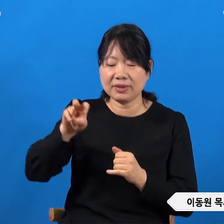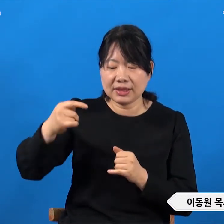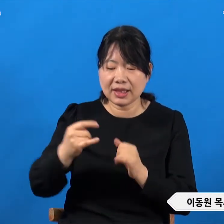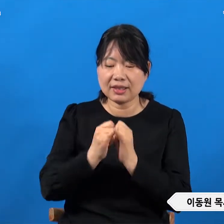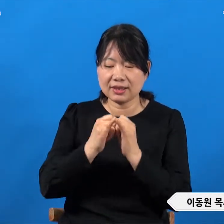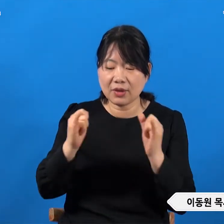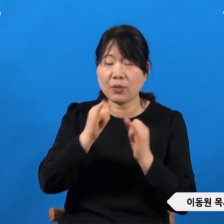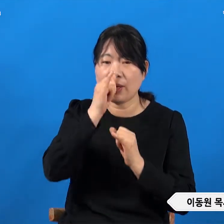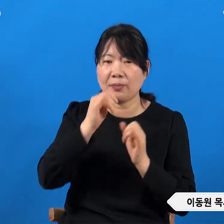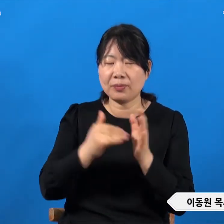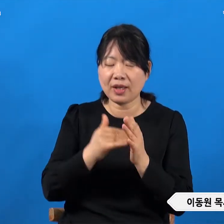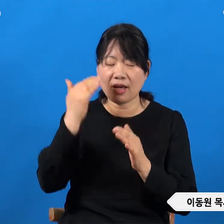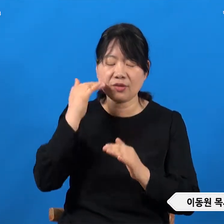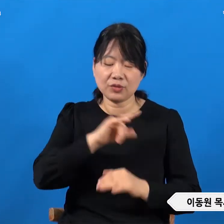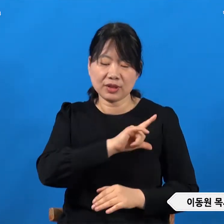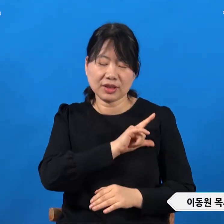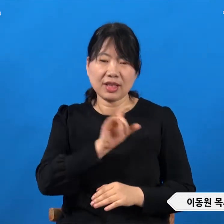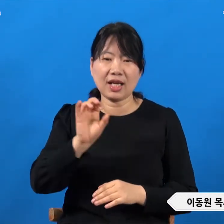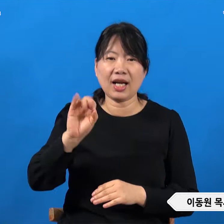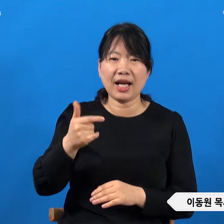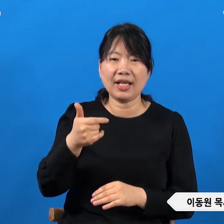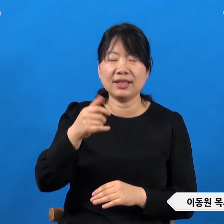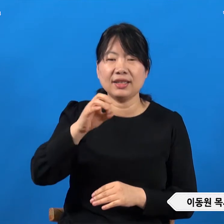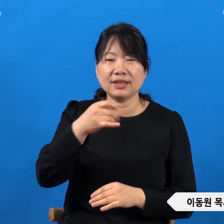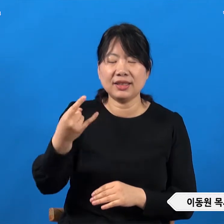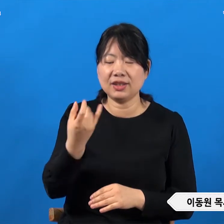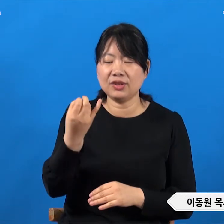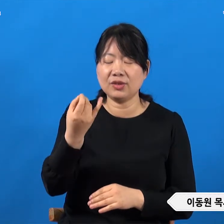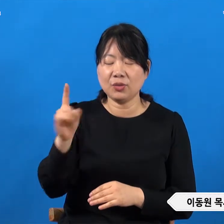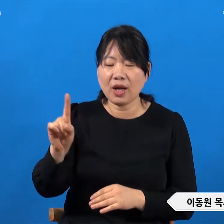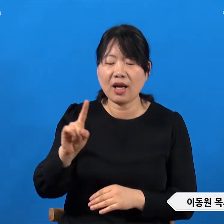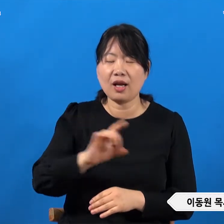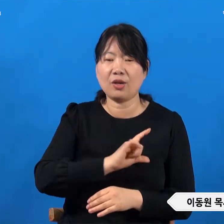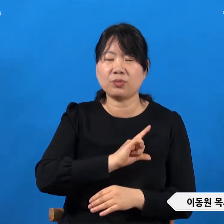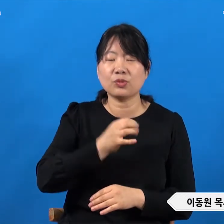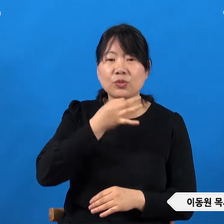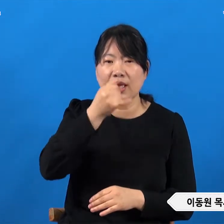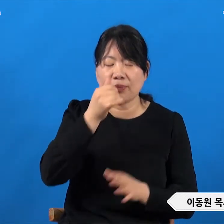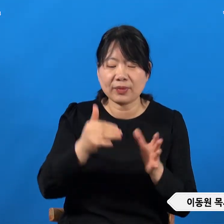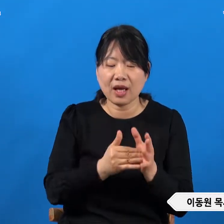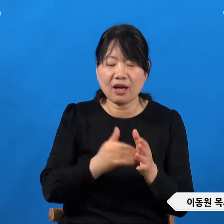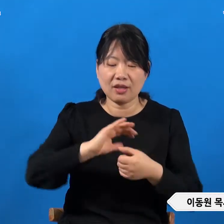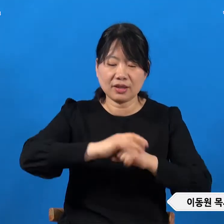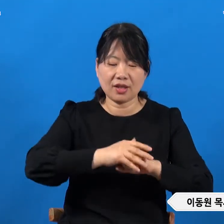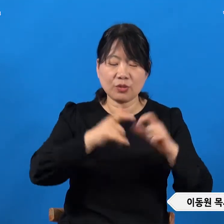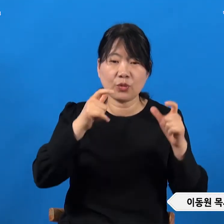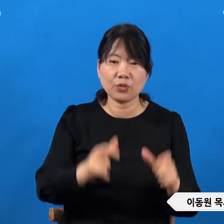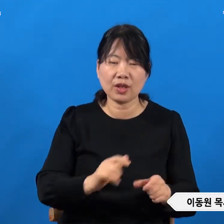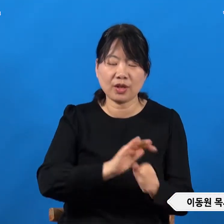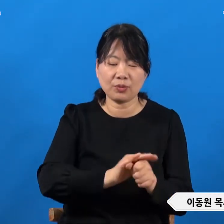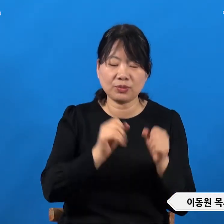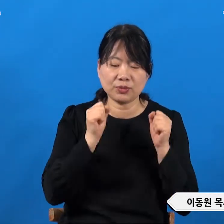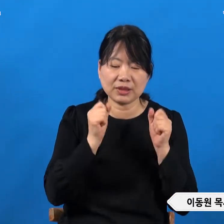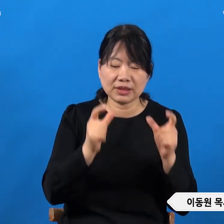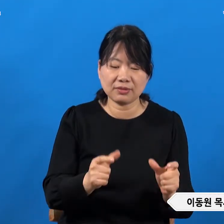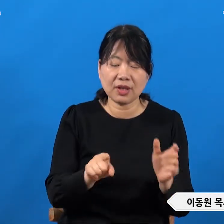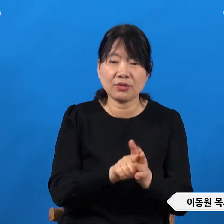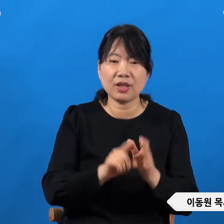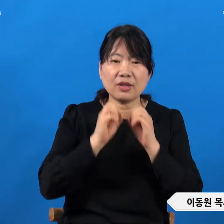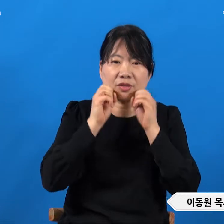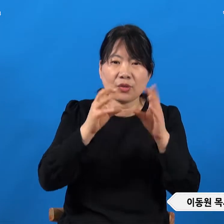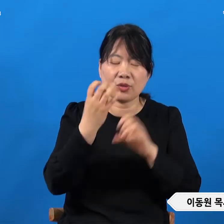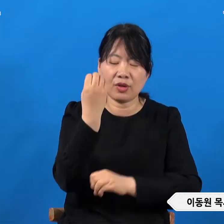선교사님이에요. 한국 이름으로는 안의와 선교사라고 불리워졌습니다. 그는 대구에 경북지방을 위한